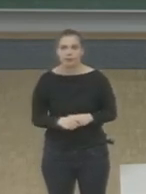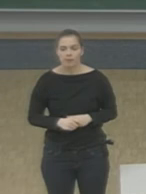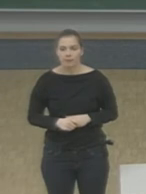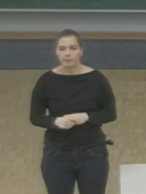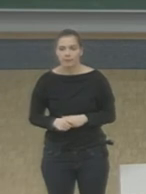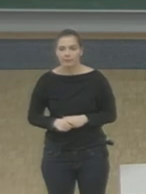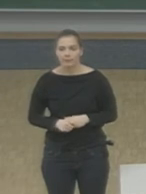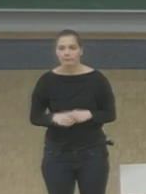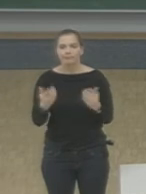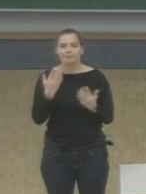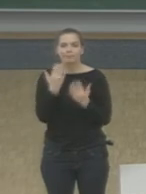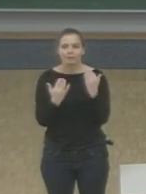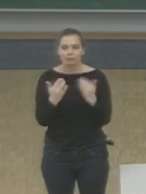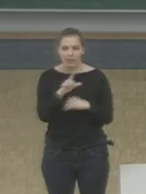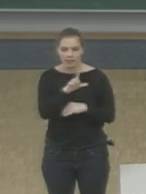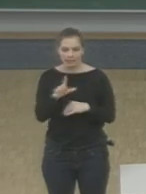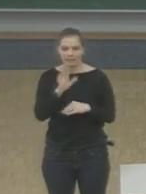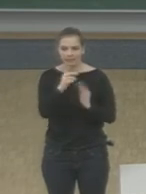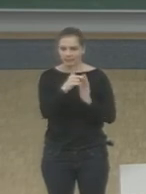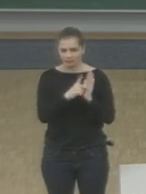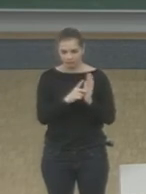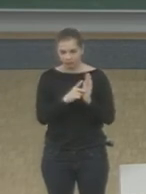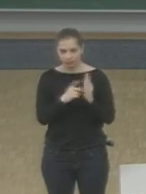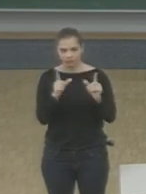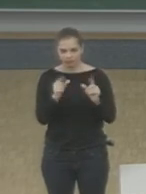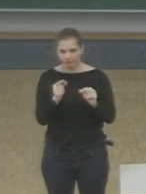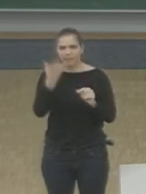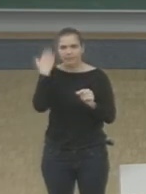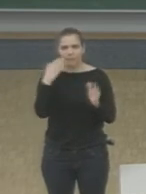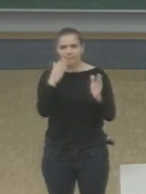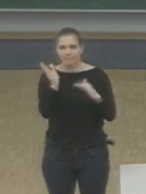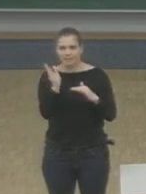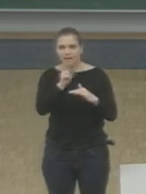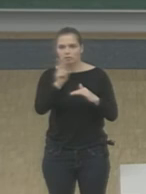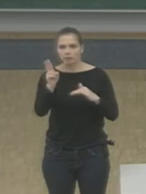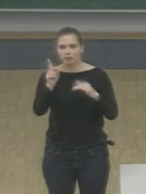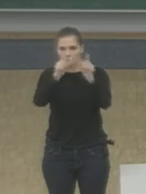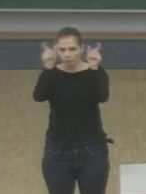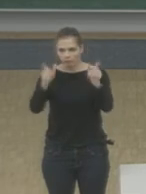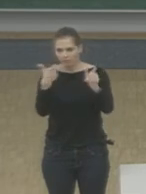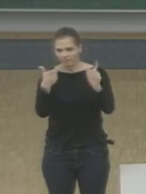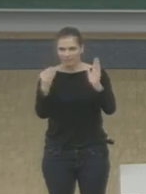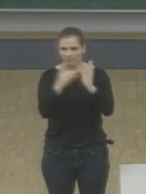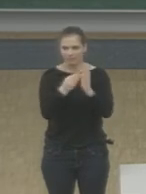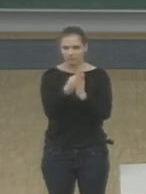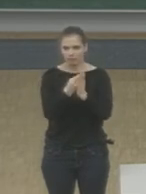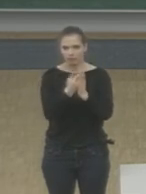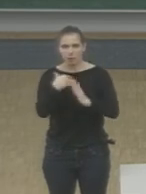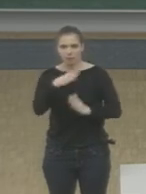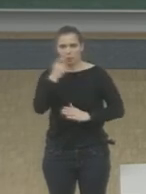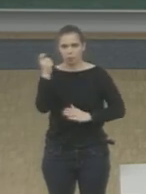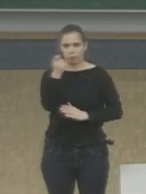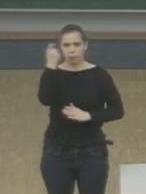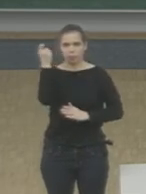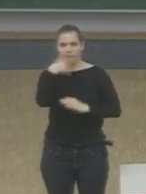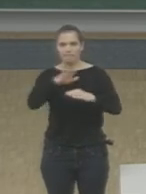Die Definition von Mathematical Literacy, die Sie dann tatsächlich im PISA 2000 Framework finden, ist allerdings deutlich hochtrabender und